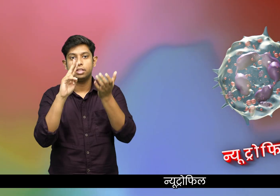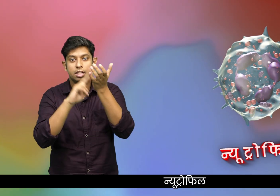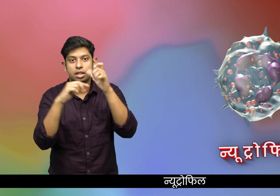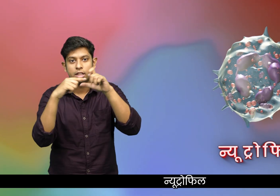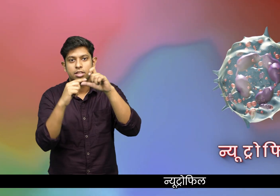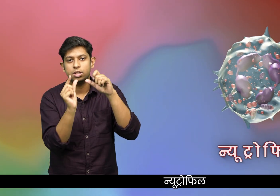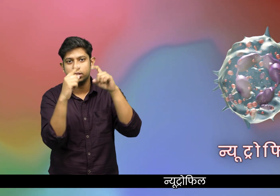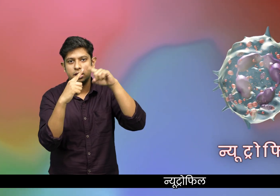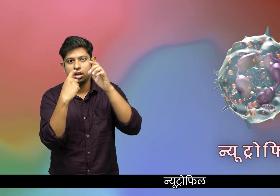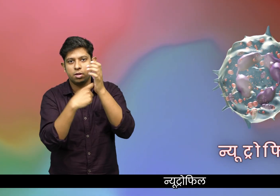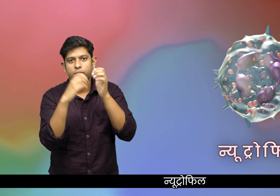न्यूट्रोफिल,